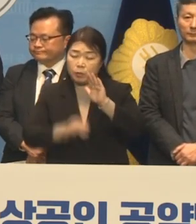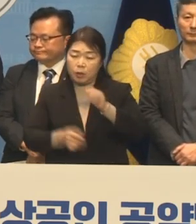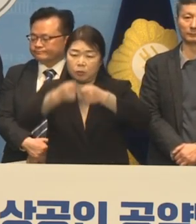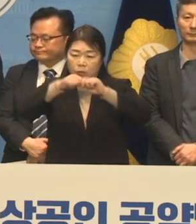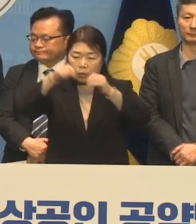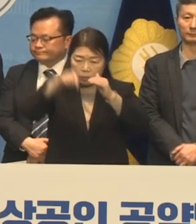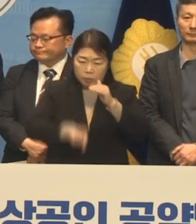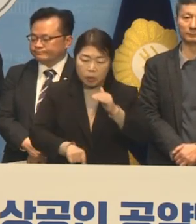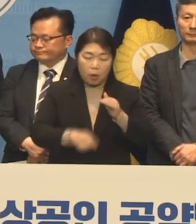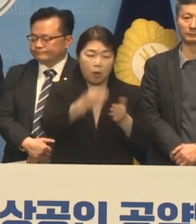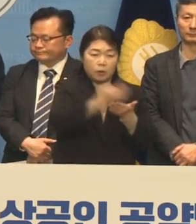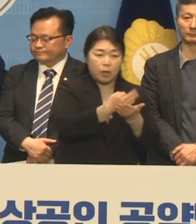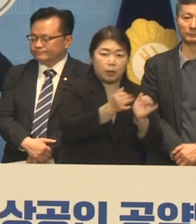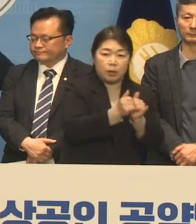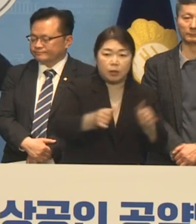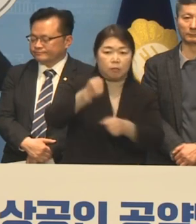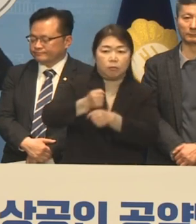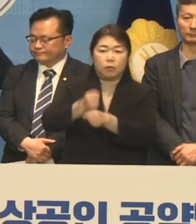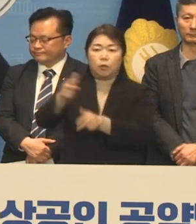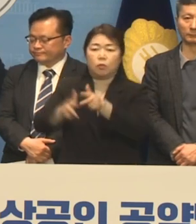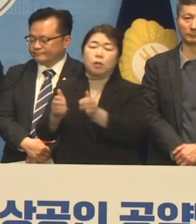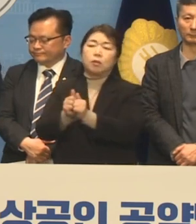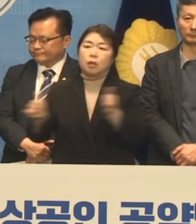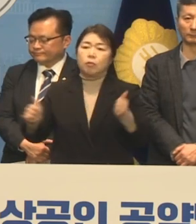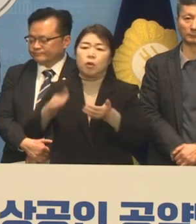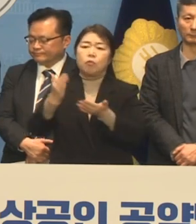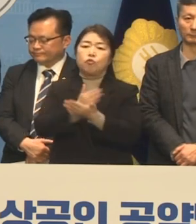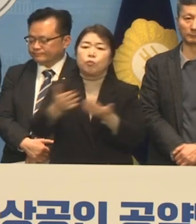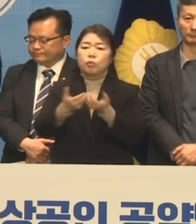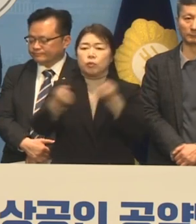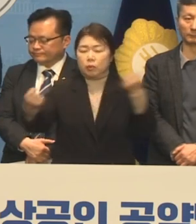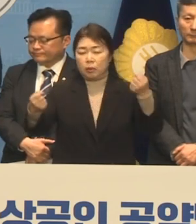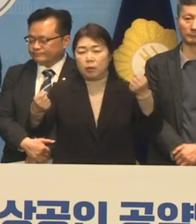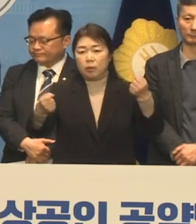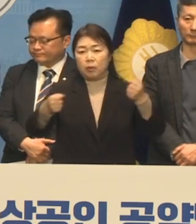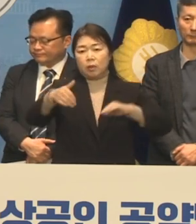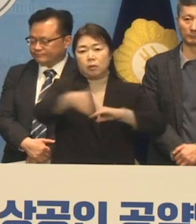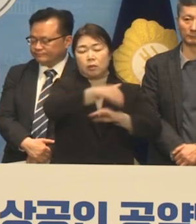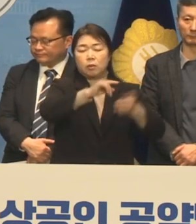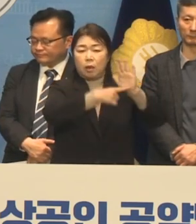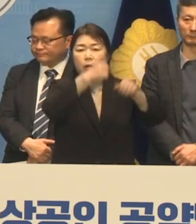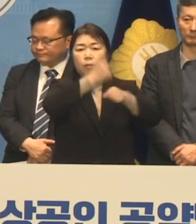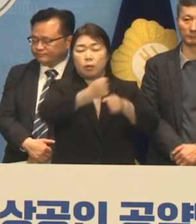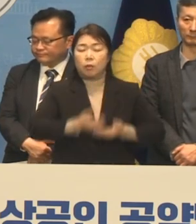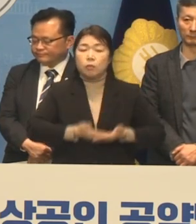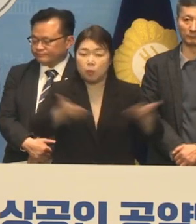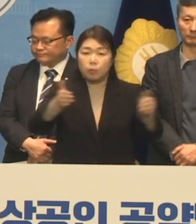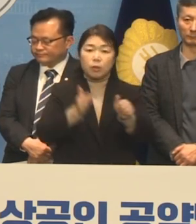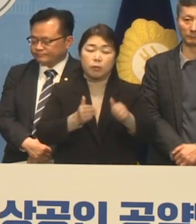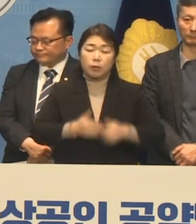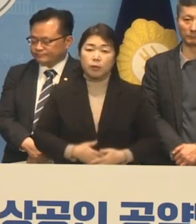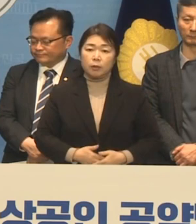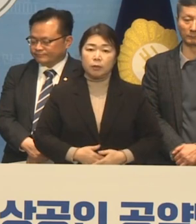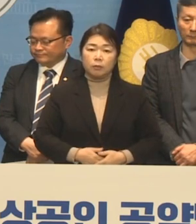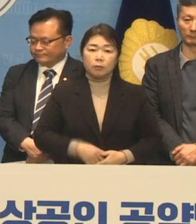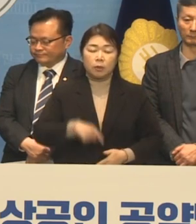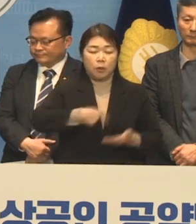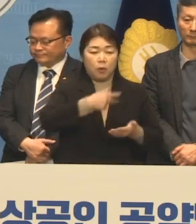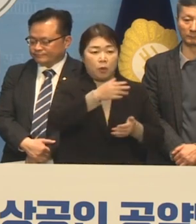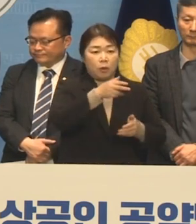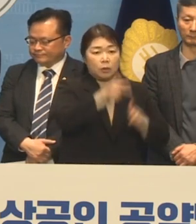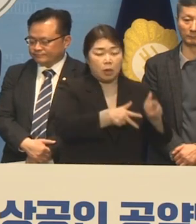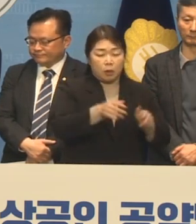세부적으로 상인과 공인에 대해서 구분해서 정책을 만들어서 소상공인이 느낄